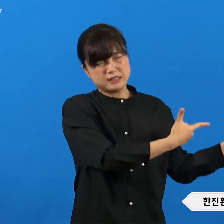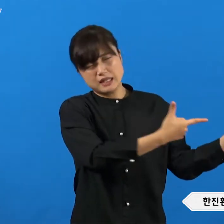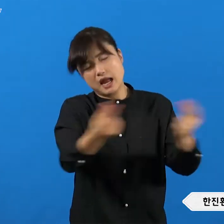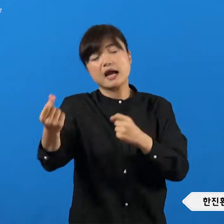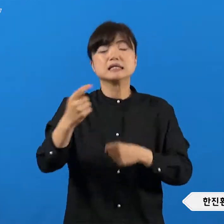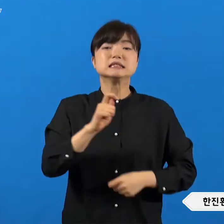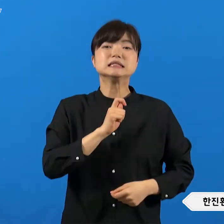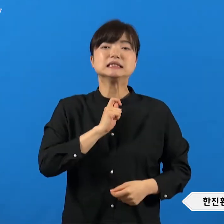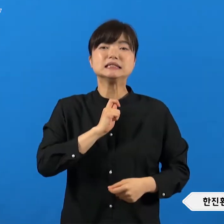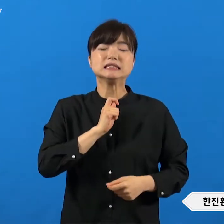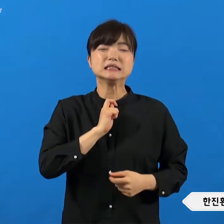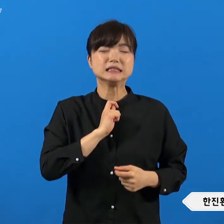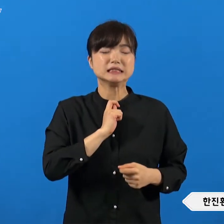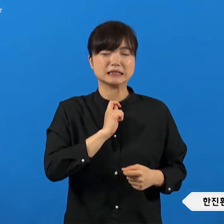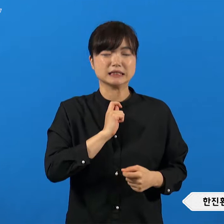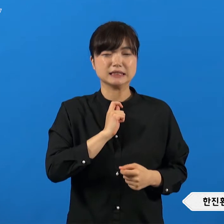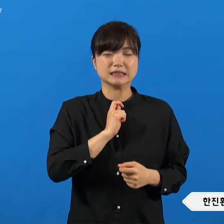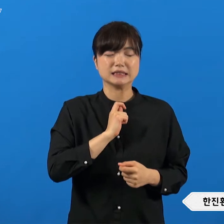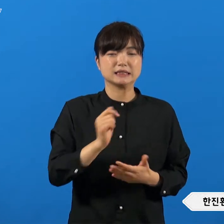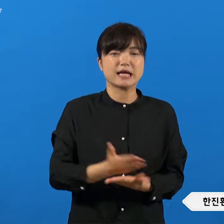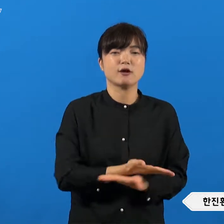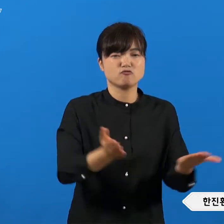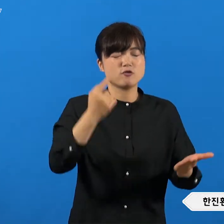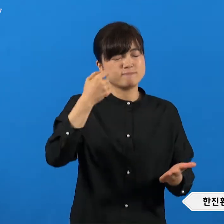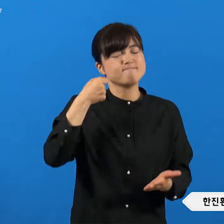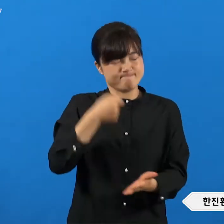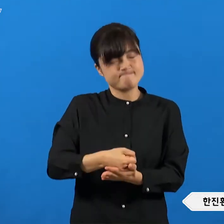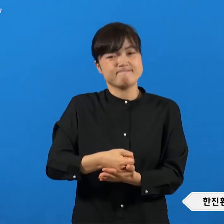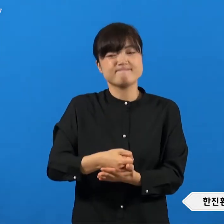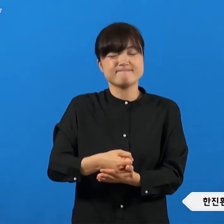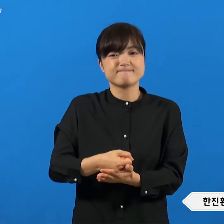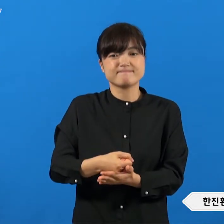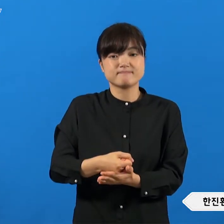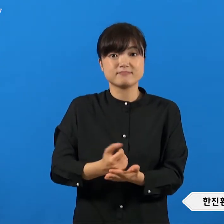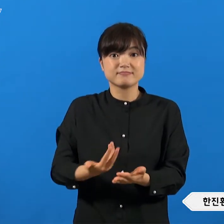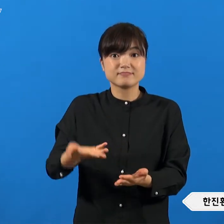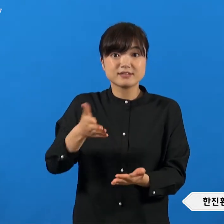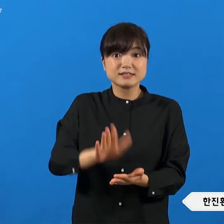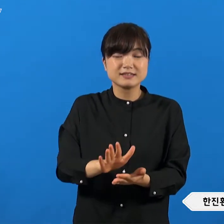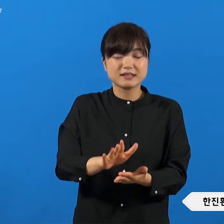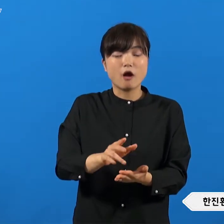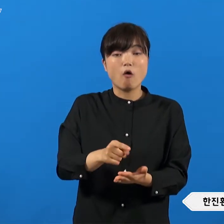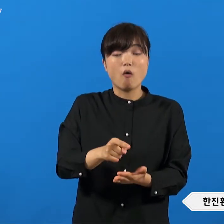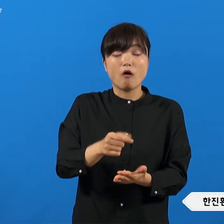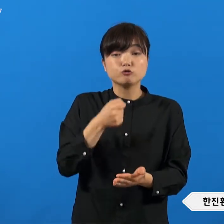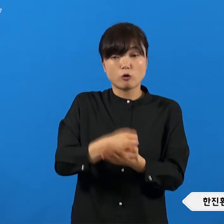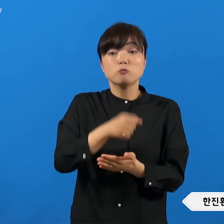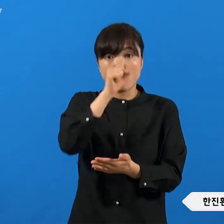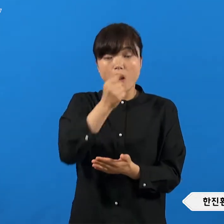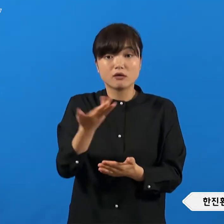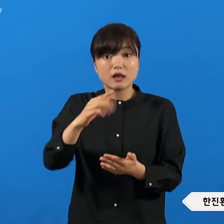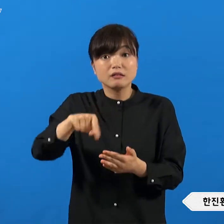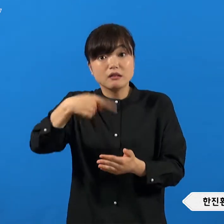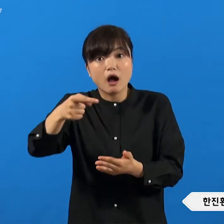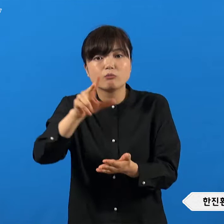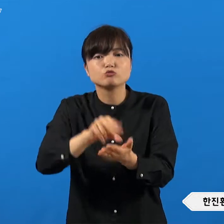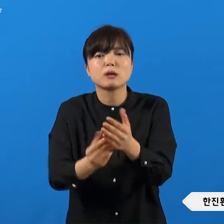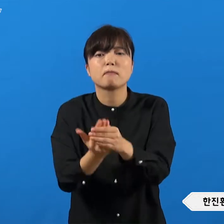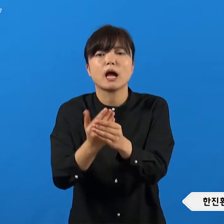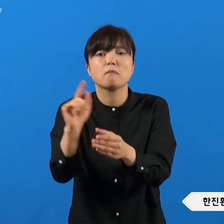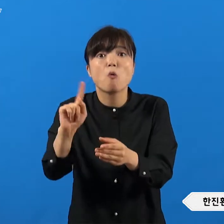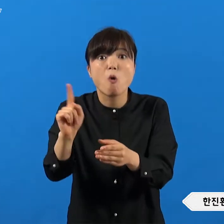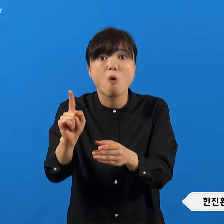똑같은 티셔츠를 맞춰 입히기로 그렇게 결정을 했습니다. 그런데 거기까지는 좋았는데 그 다음이